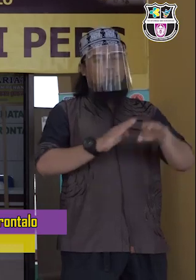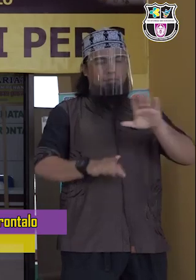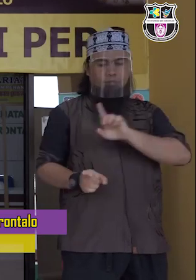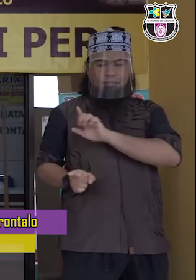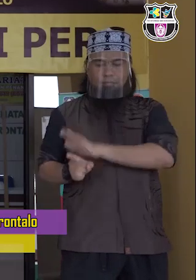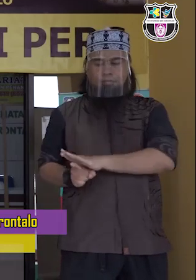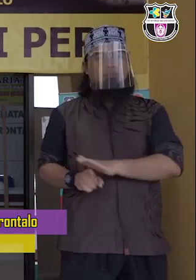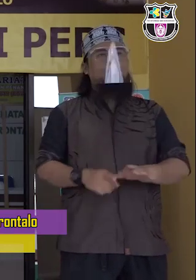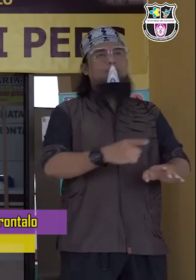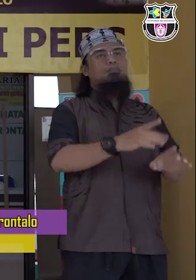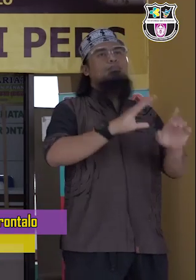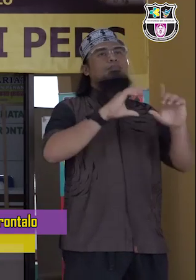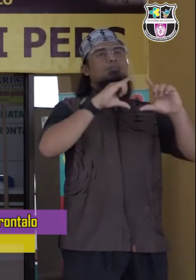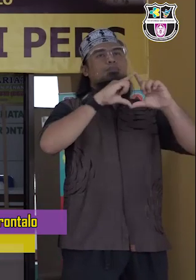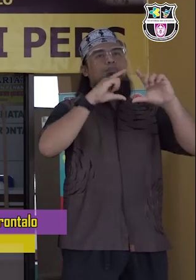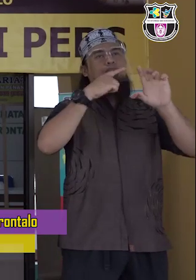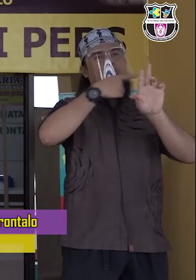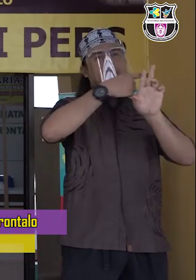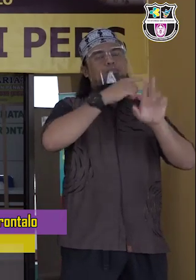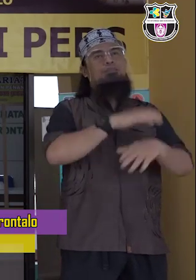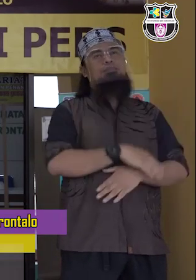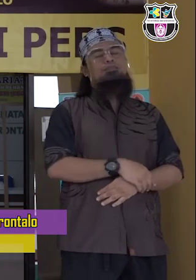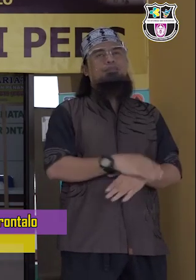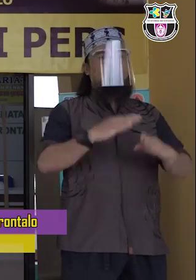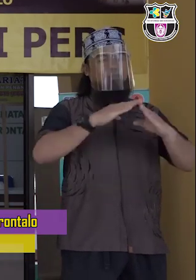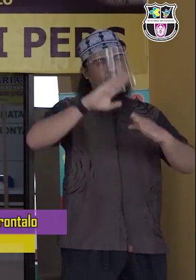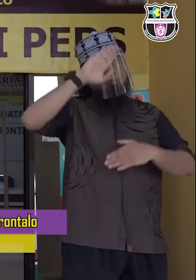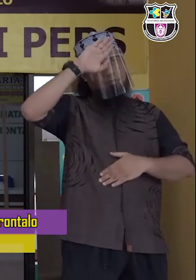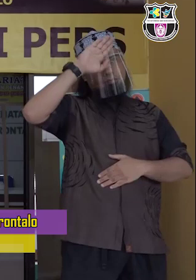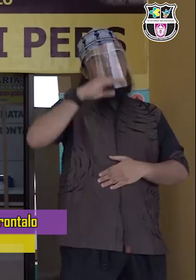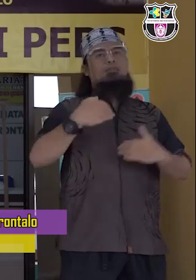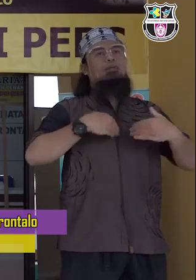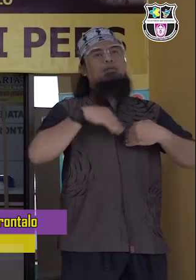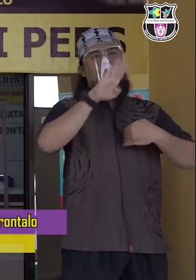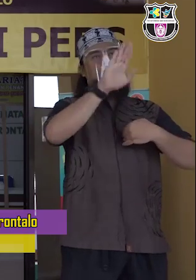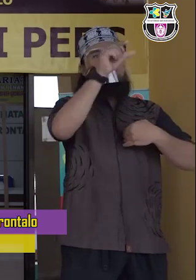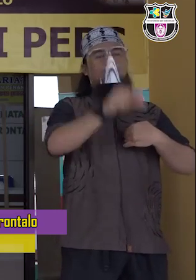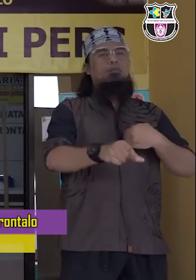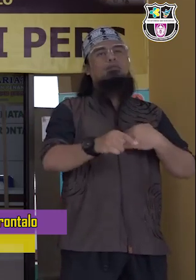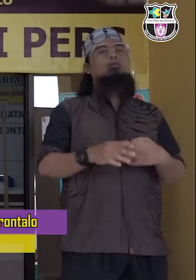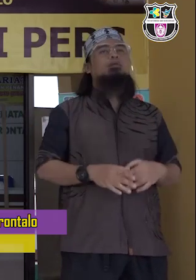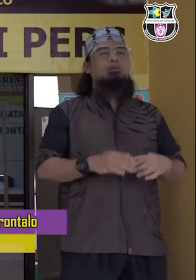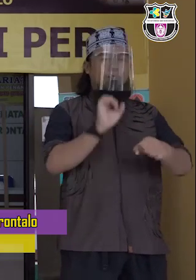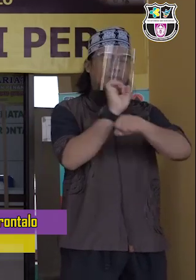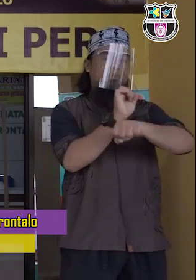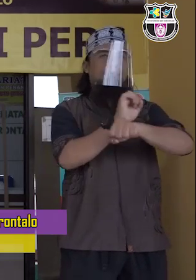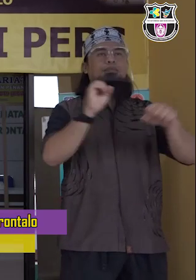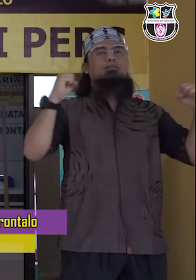Habibie. Jadi ini pasien yang keempat sebagai tenaga kesehatan yang terkonfirmasi hari ini.